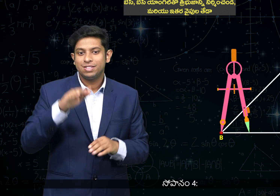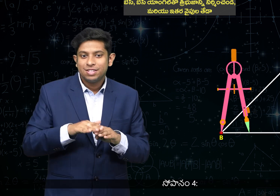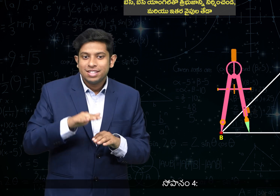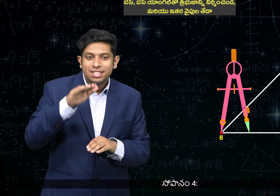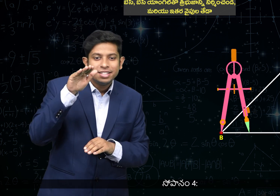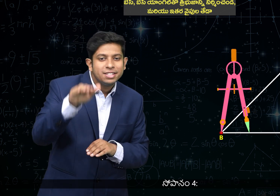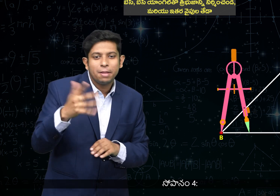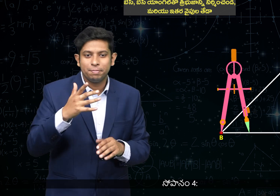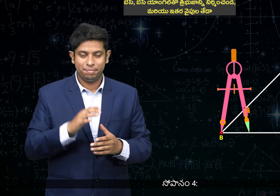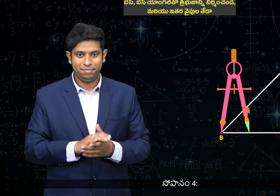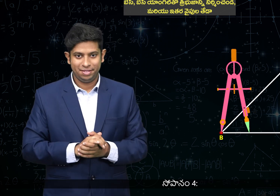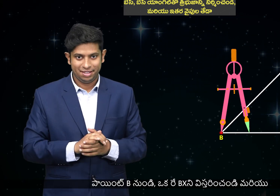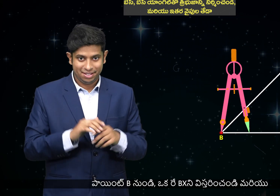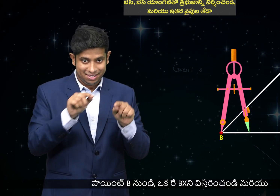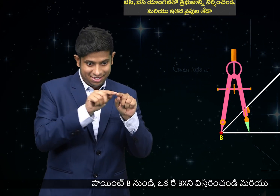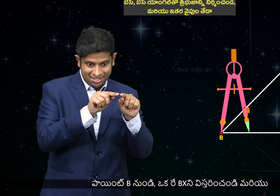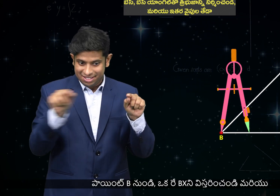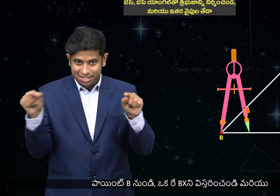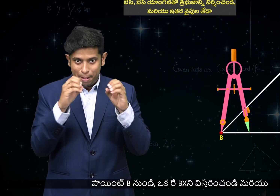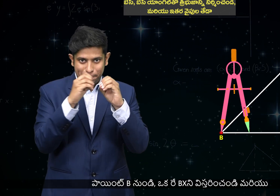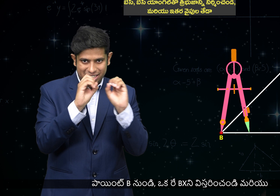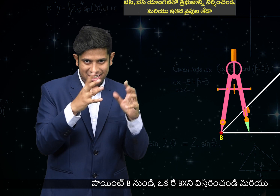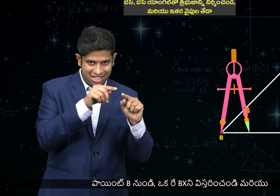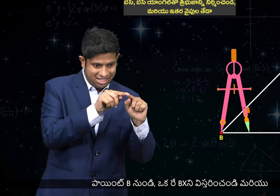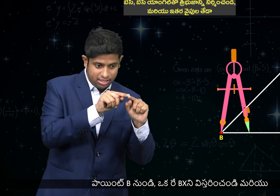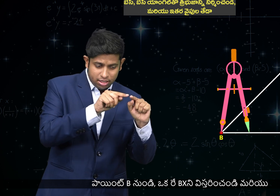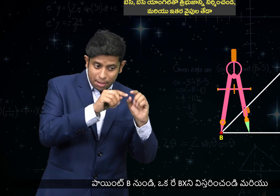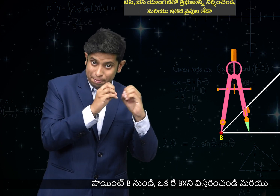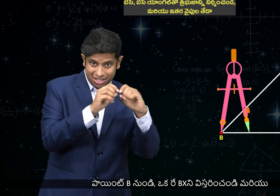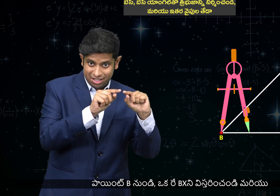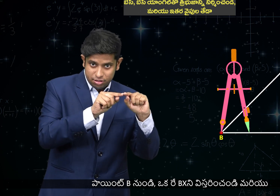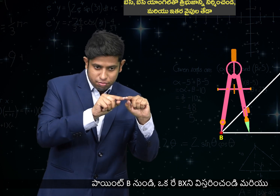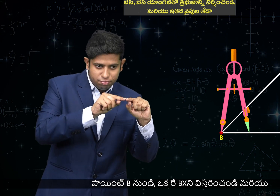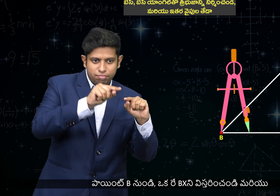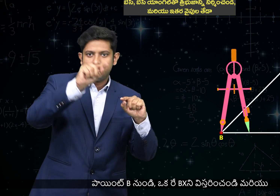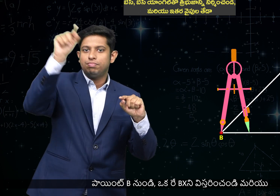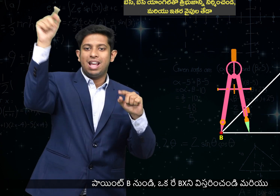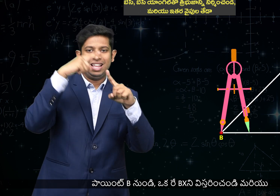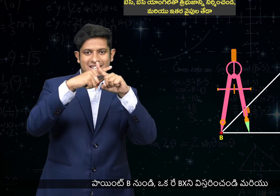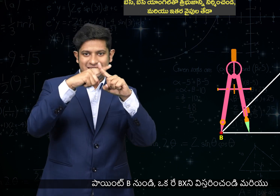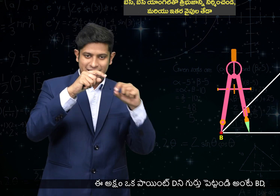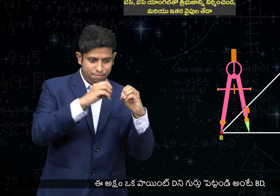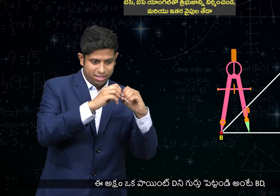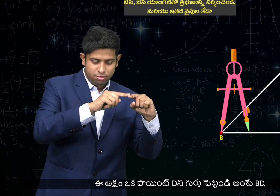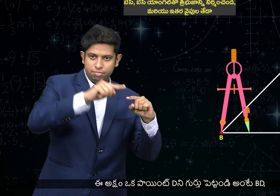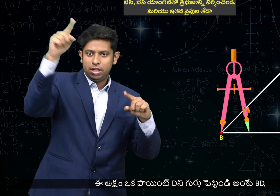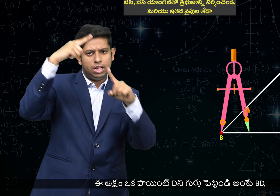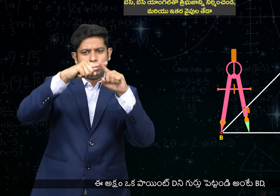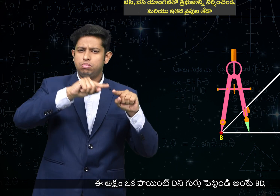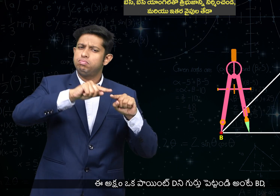సోపానం 4. పాయింట్ బి నుండి ఒక రే బిఎక్స్ని విస్తరించండి మరియు ఈ అక్షం ఒక